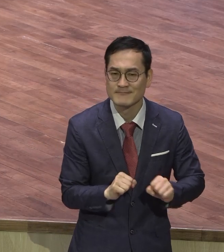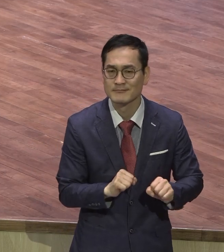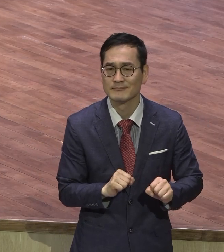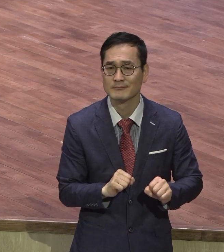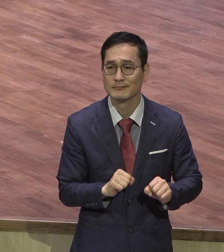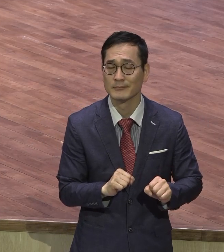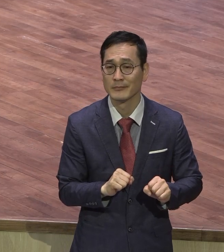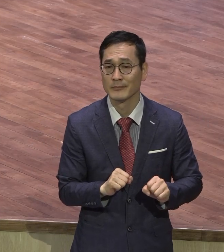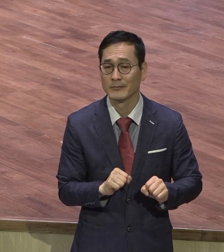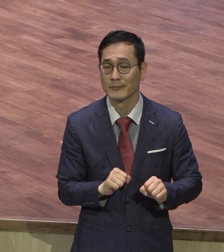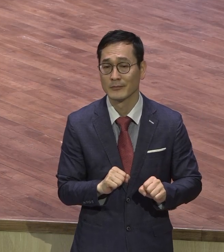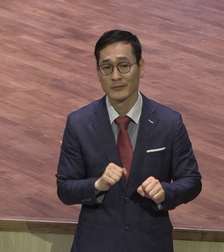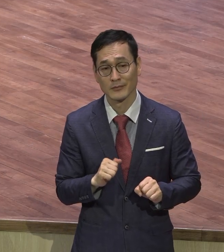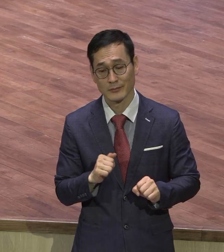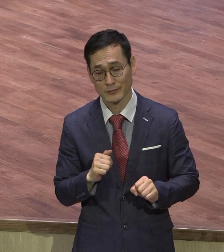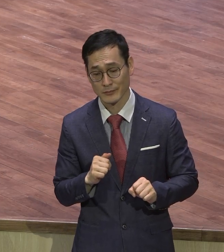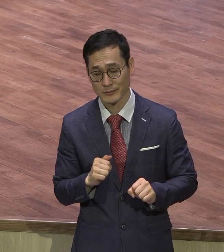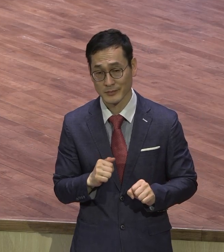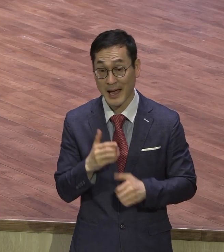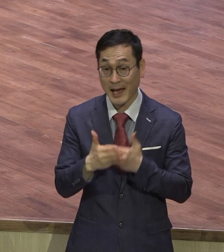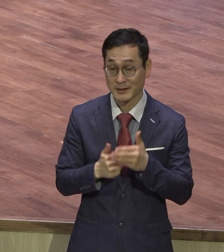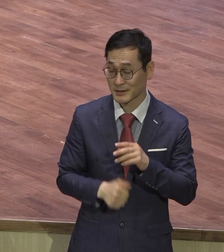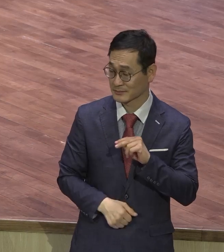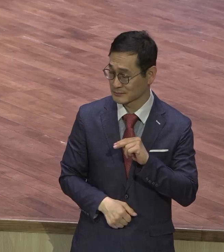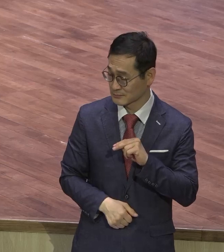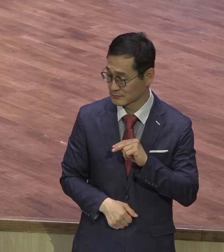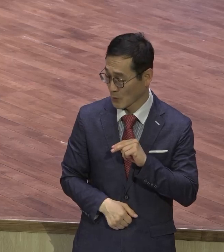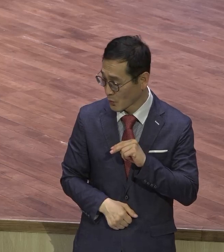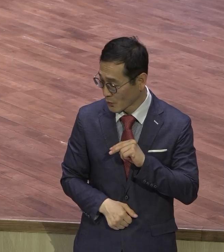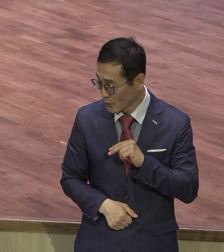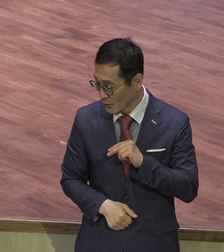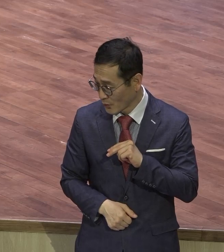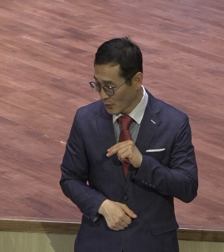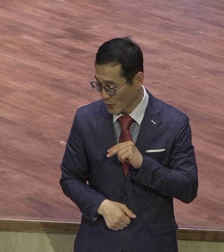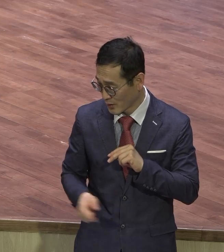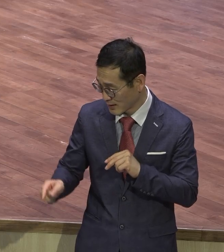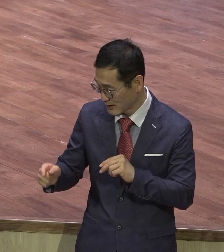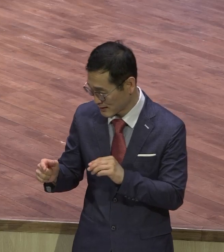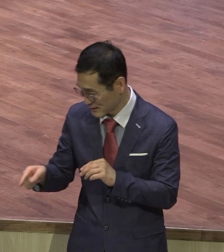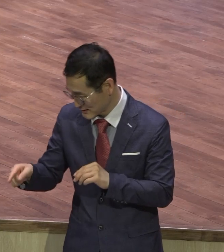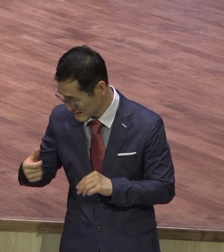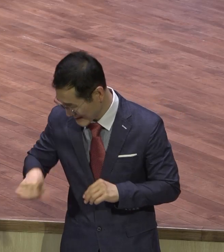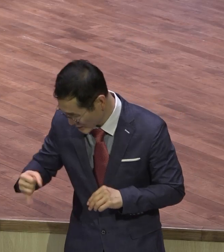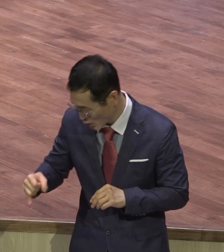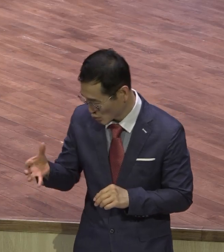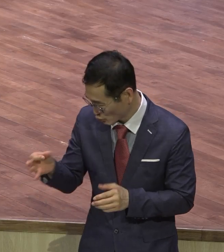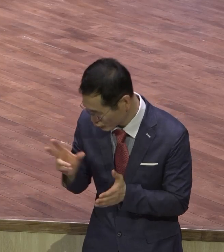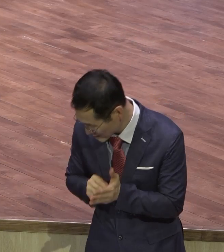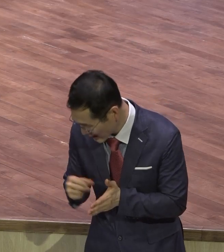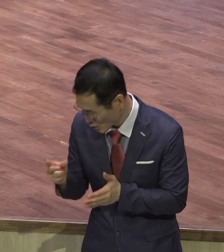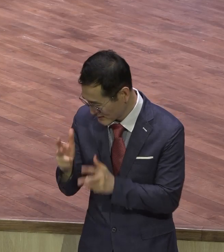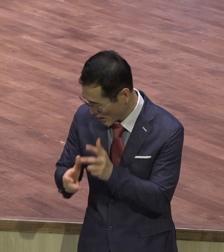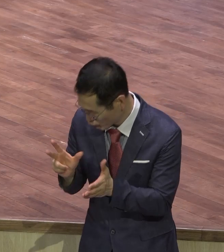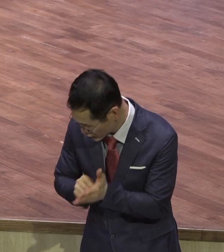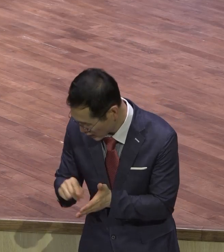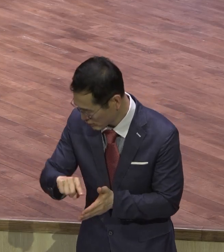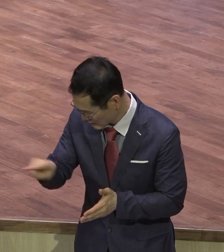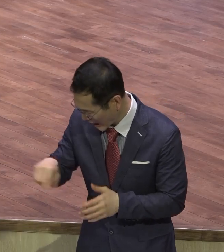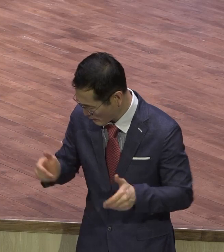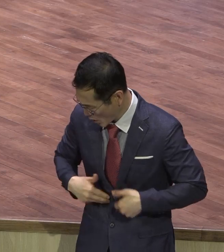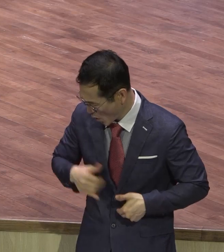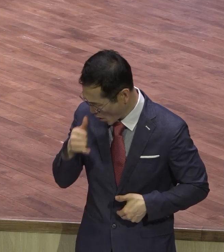그러니까 하나님 어때요? 아, 이 친구가 이거 지금 자식도 그렇고 지금 뭐 돈도 사업도 그렇고